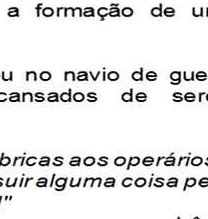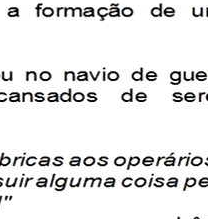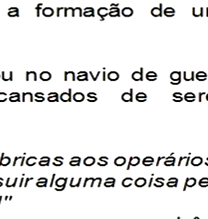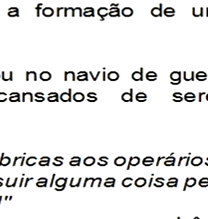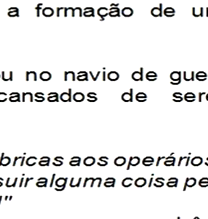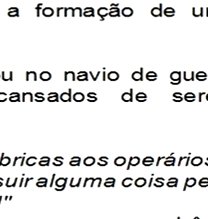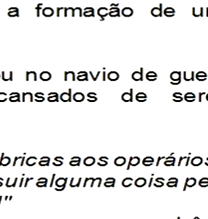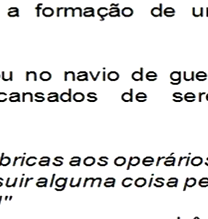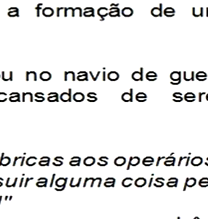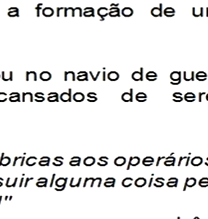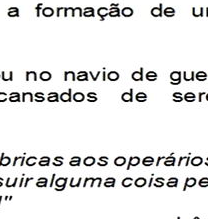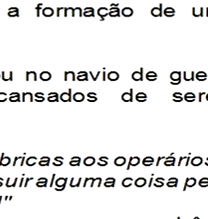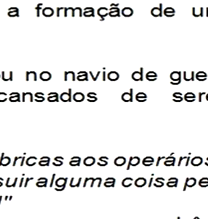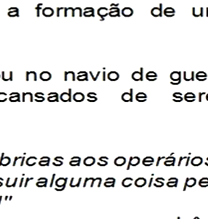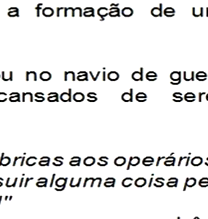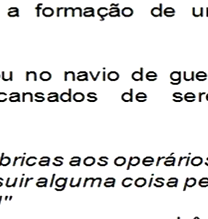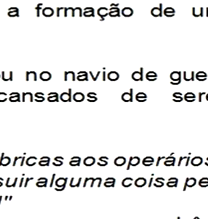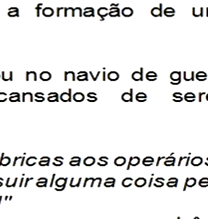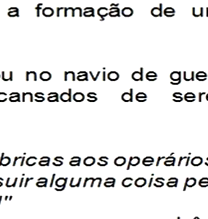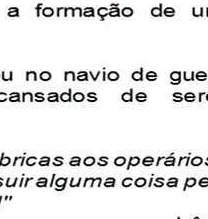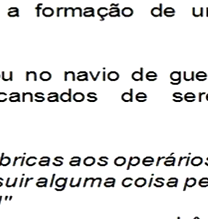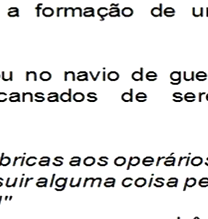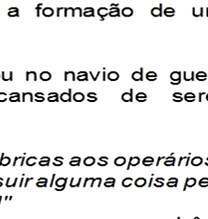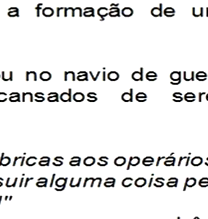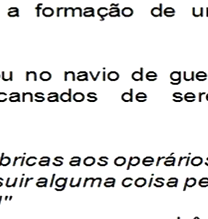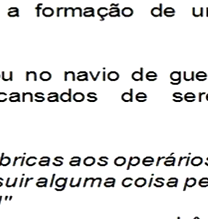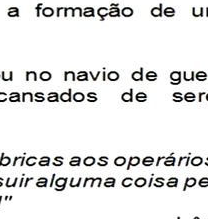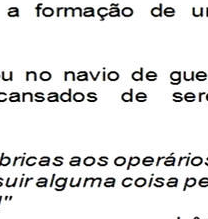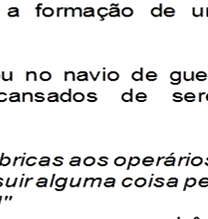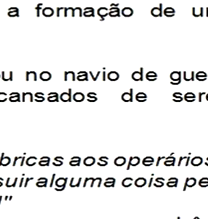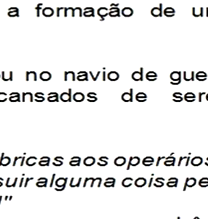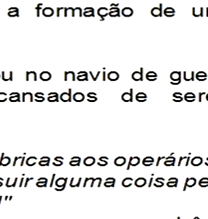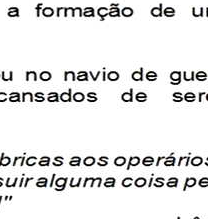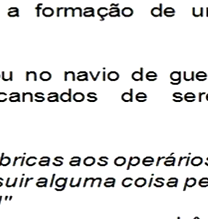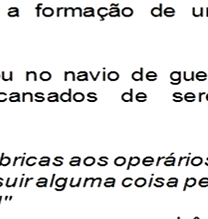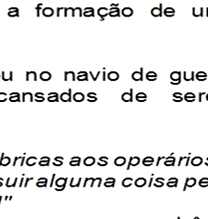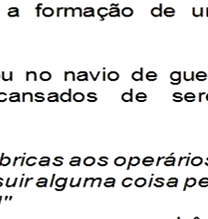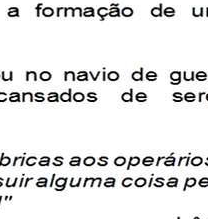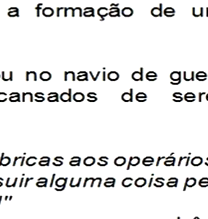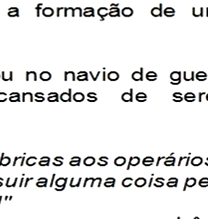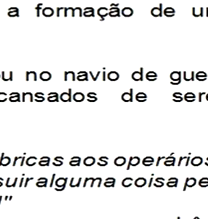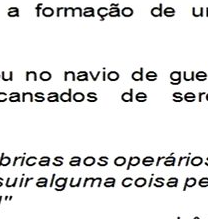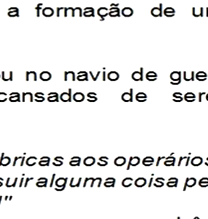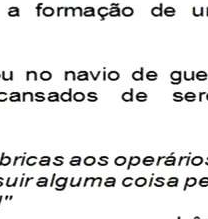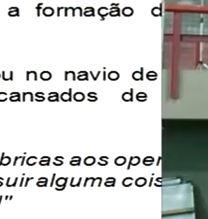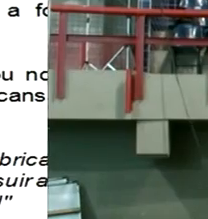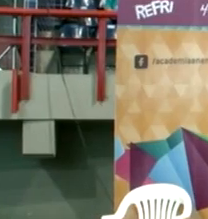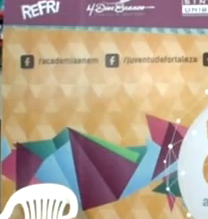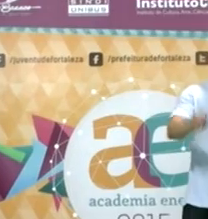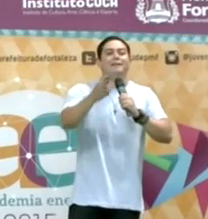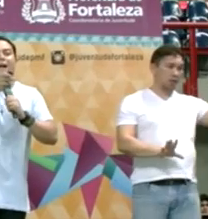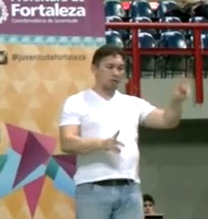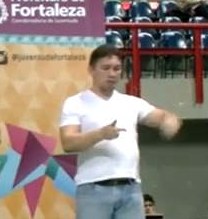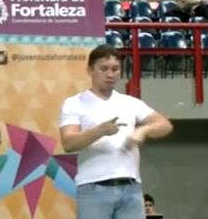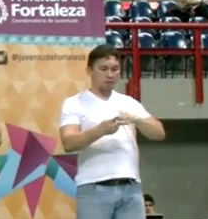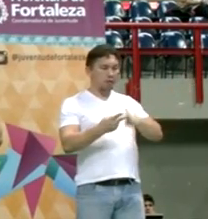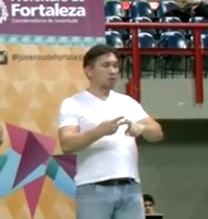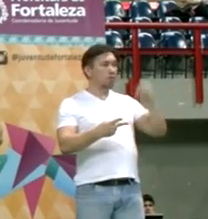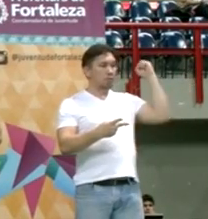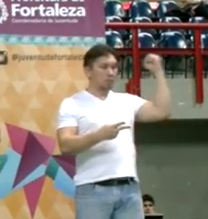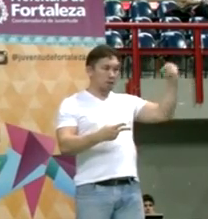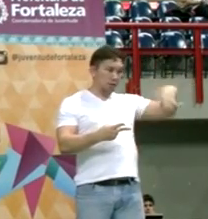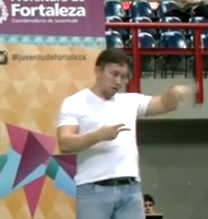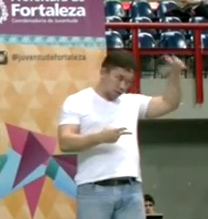assinaram um acordo de rendição, tá? Só que os bolcheviques, eles são radicais, então eles mataram o czar, assassinado, mataram